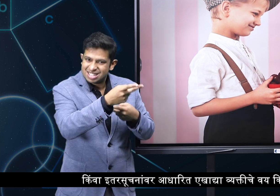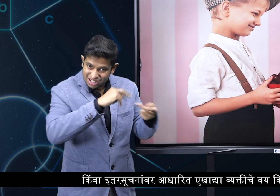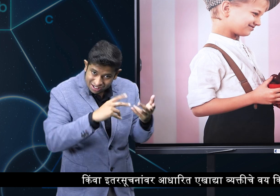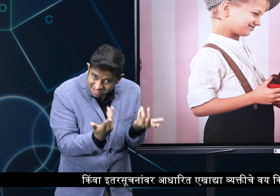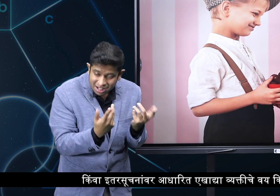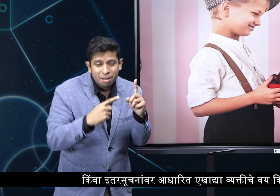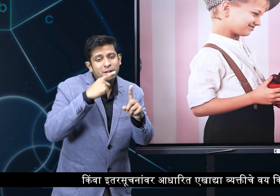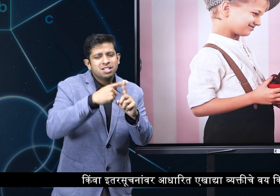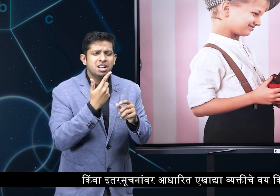आहे हेही शोधणे.